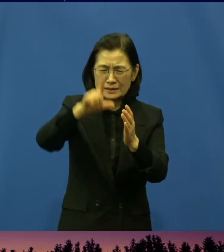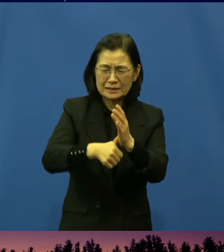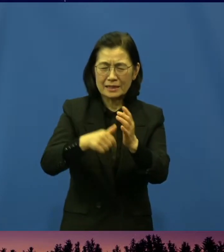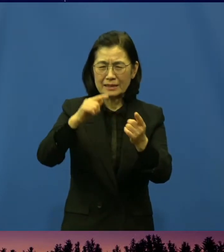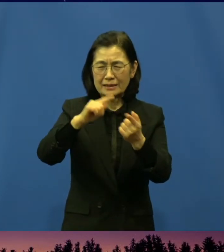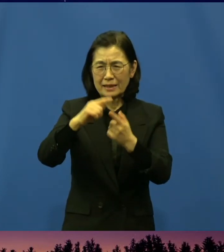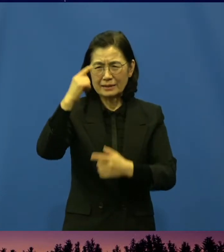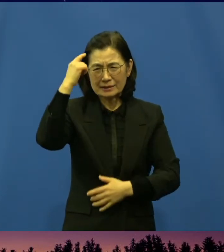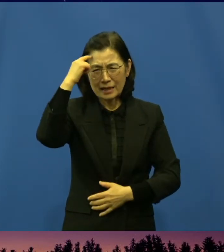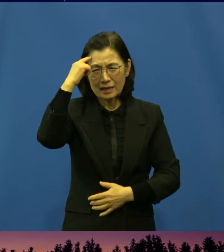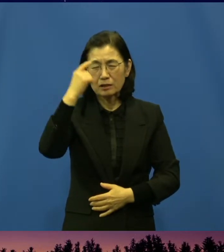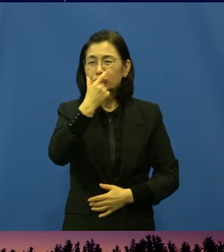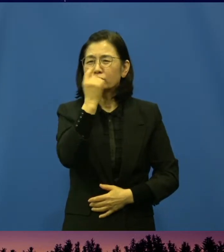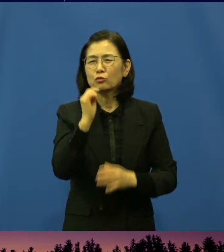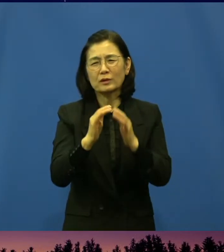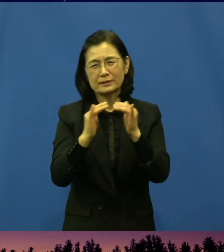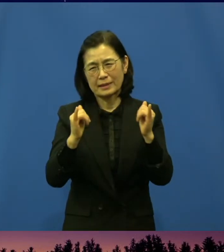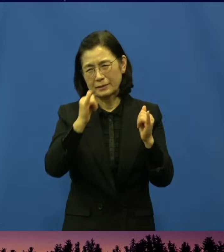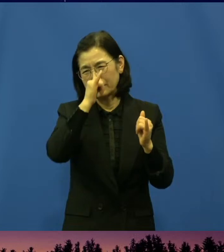참 분명합니다.